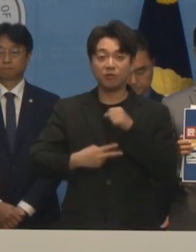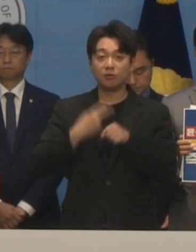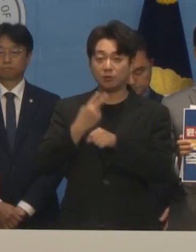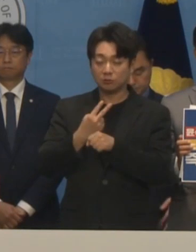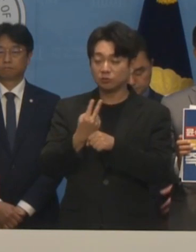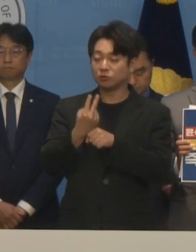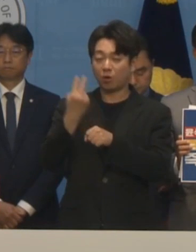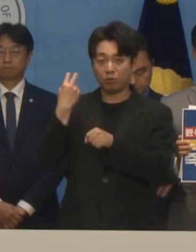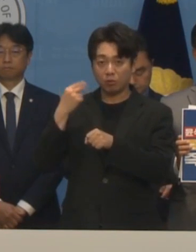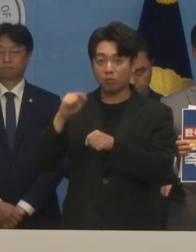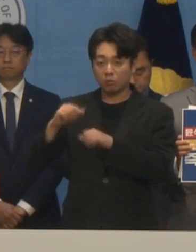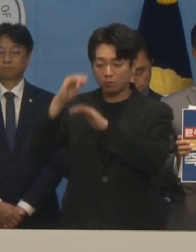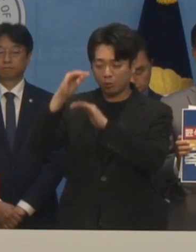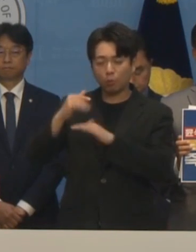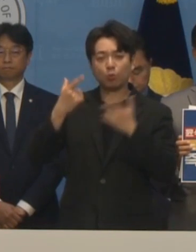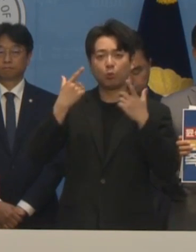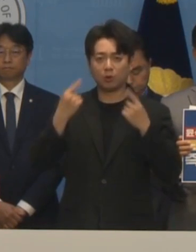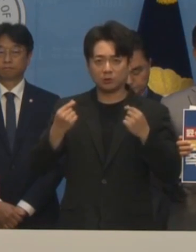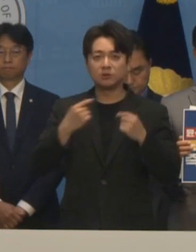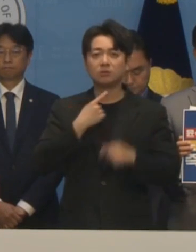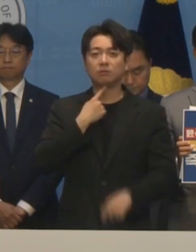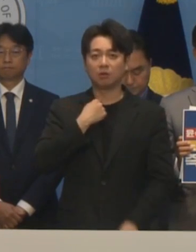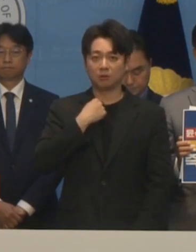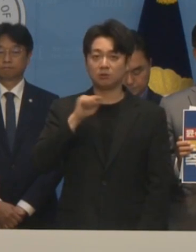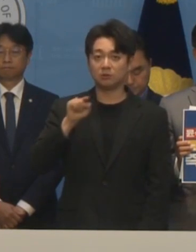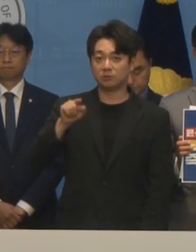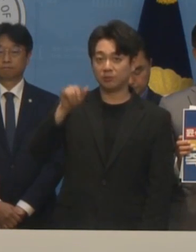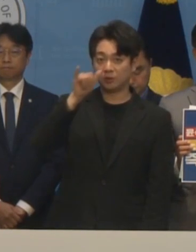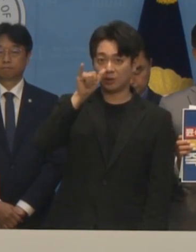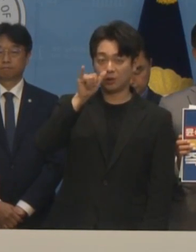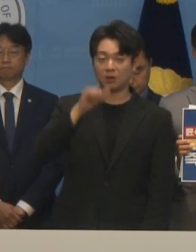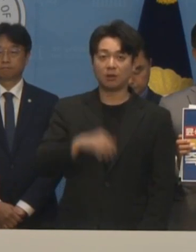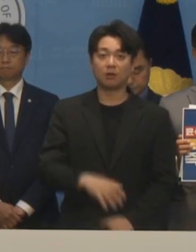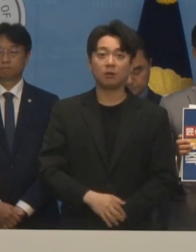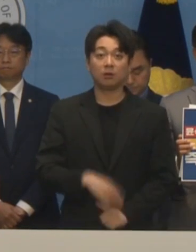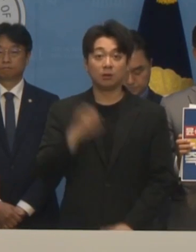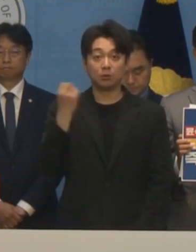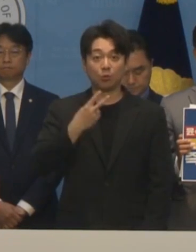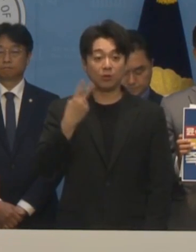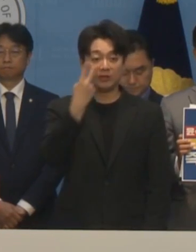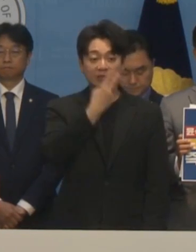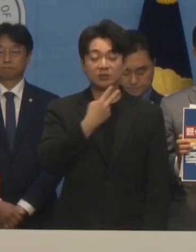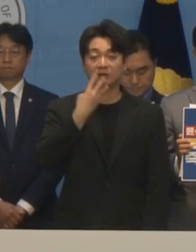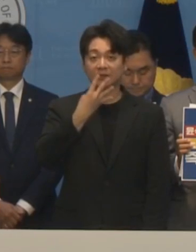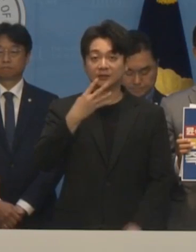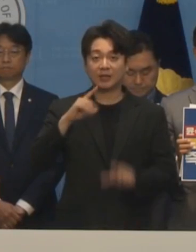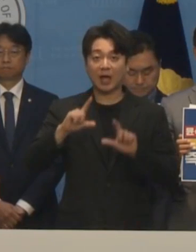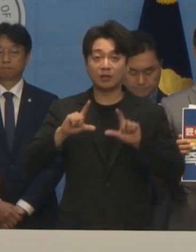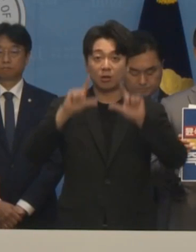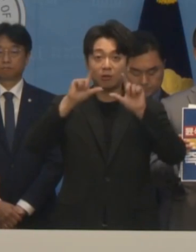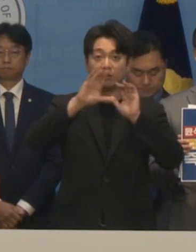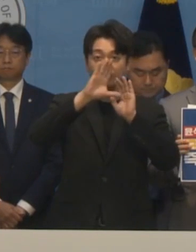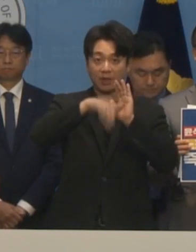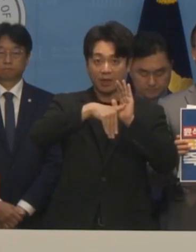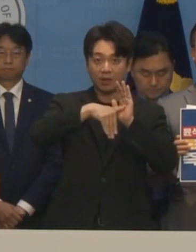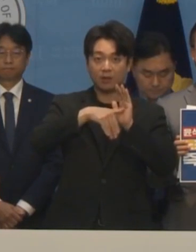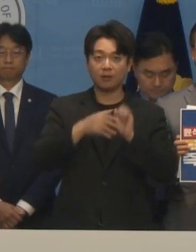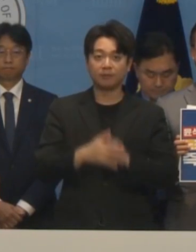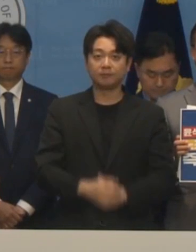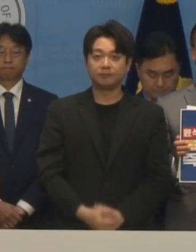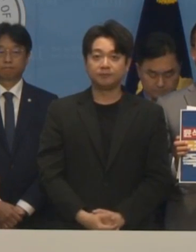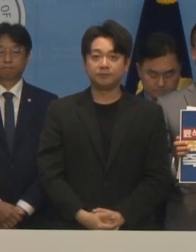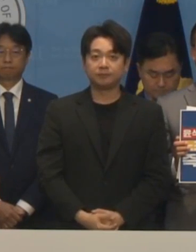여당도 주장했습니다. 또 20년 전인 2004년 처음으로 쟁의행위에